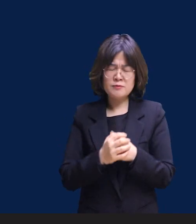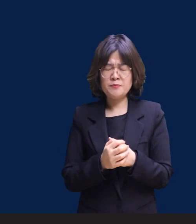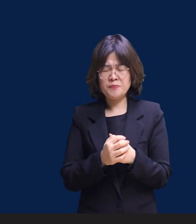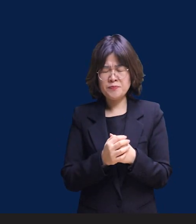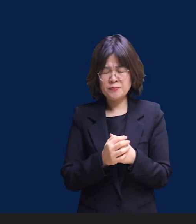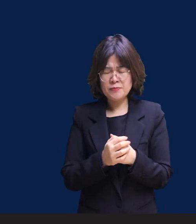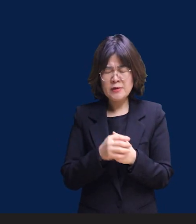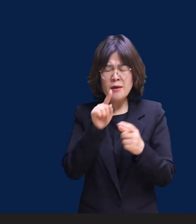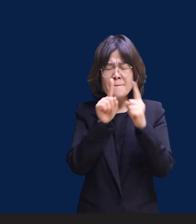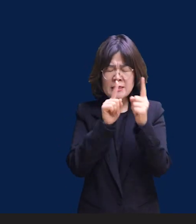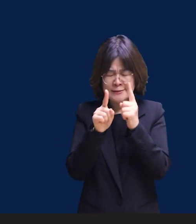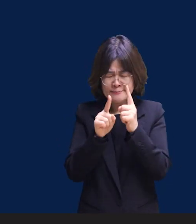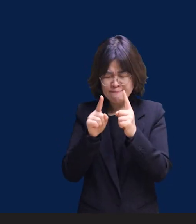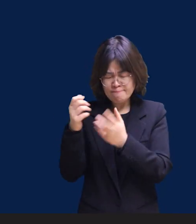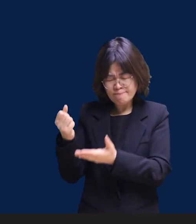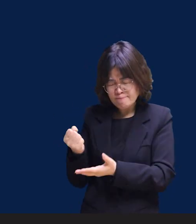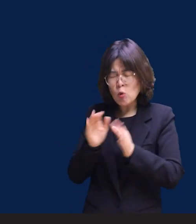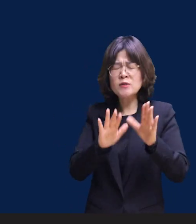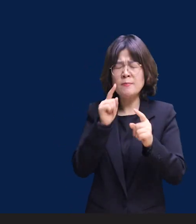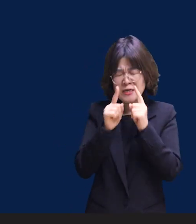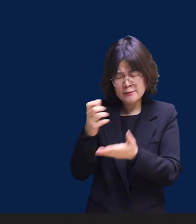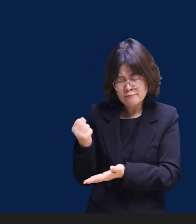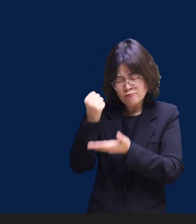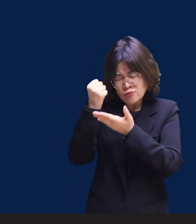허락하여 주시옵소서. 이 말씀을 들고